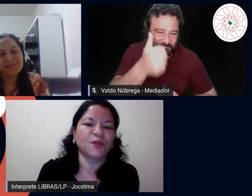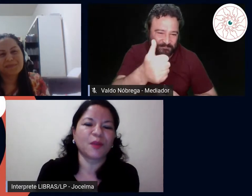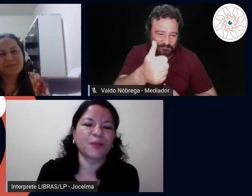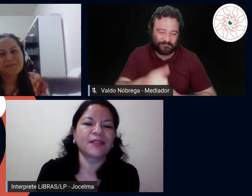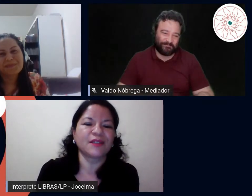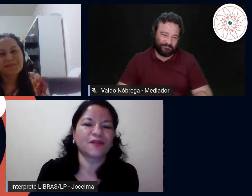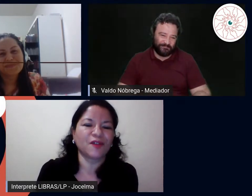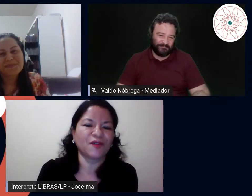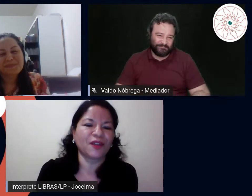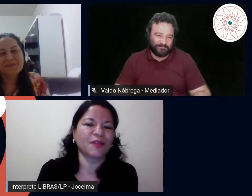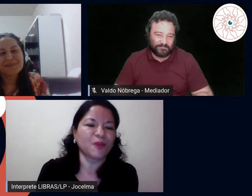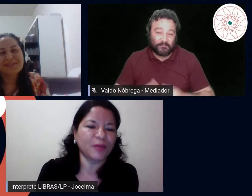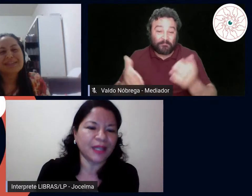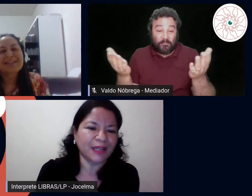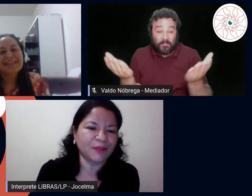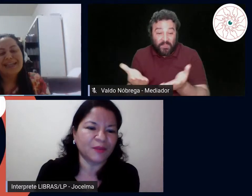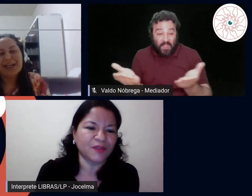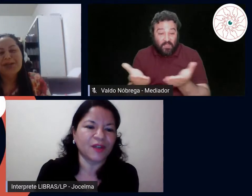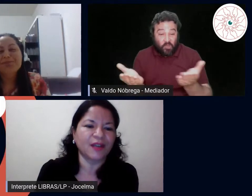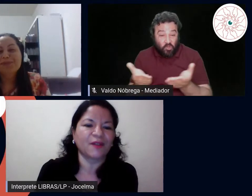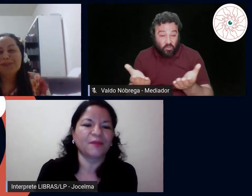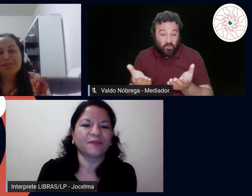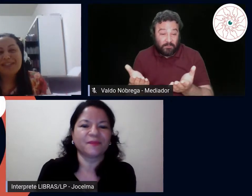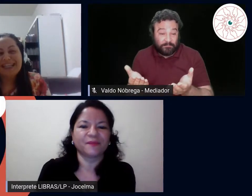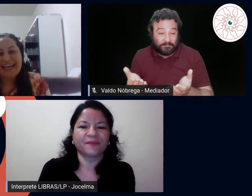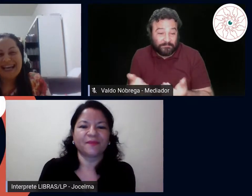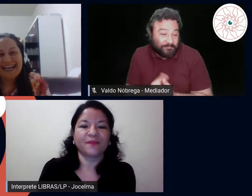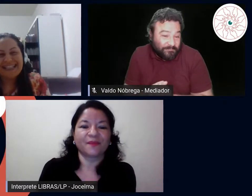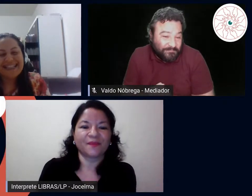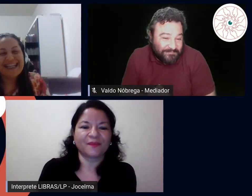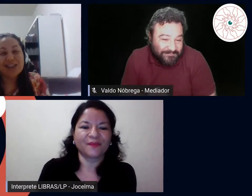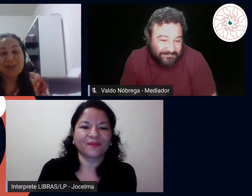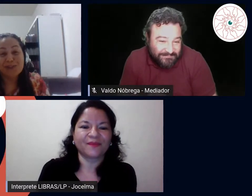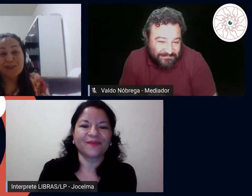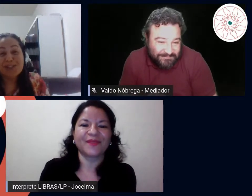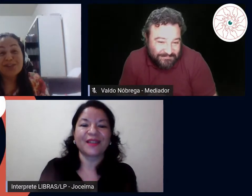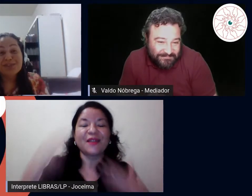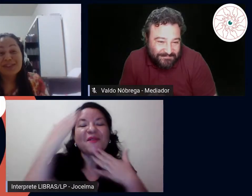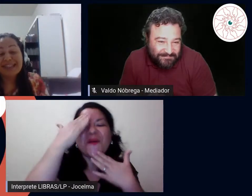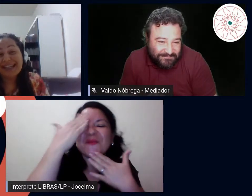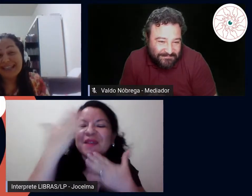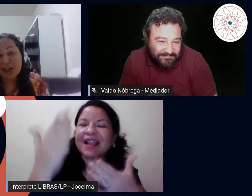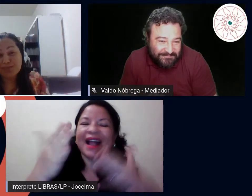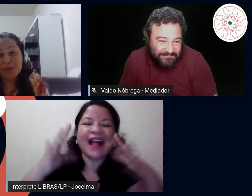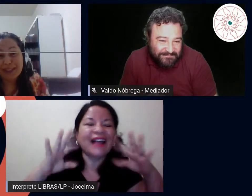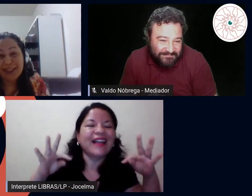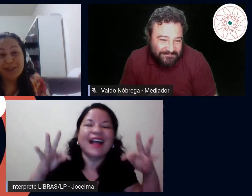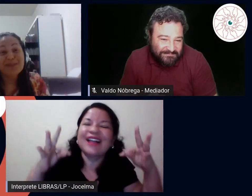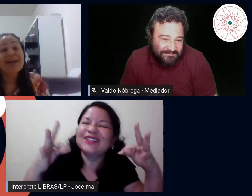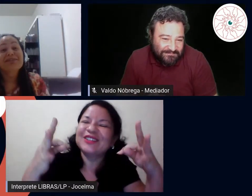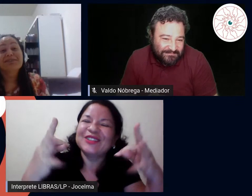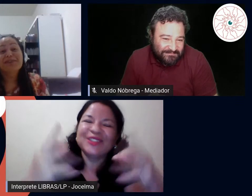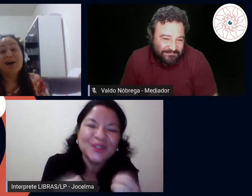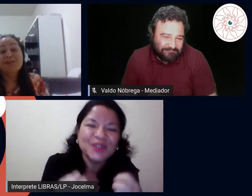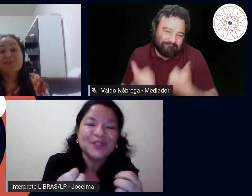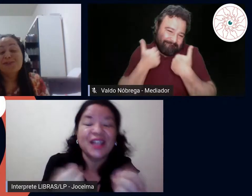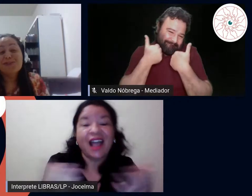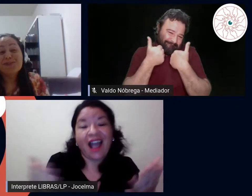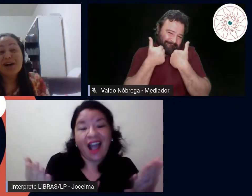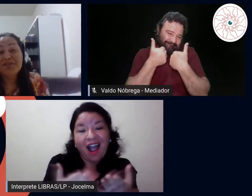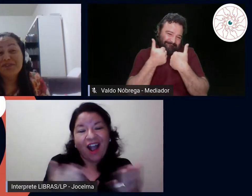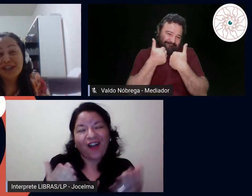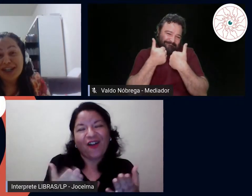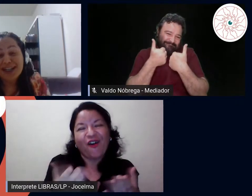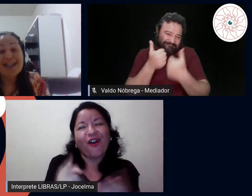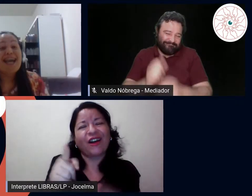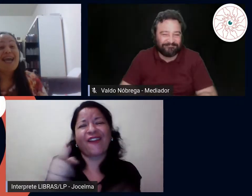conhecimentos sobre a pesquisa que foi feita. Muito obrigada, professora Raquel. Muito obrigada a todos. Eu vou teetar um pouquinho, Valda, eu